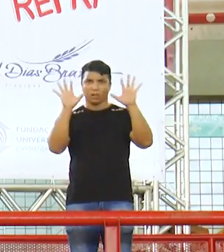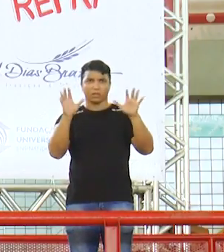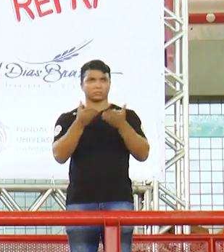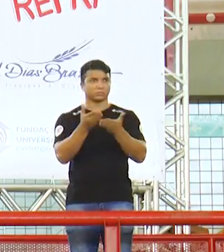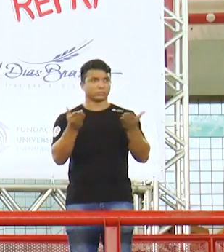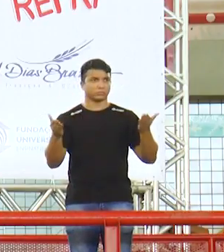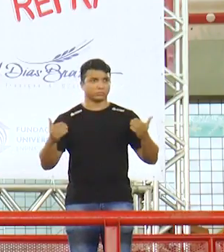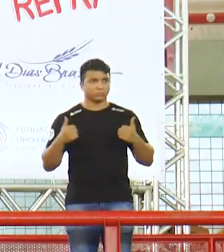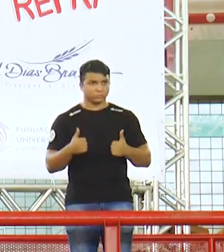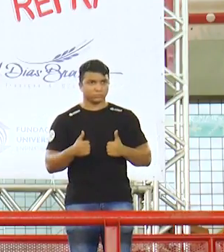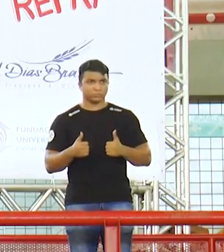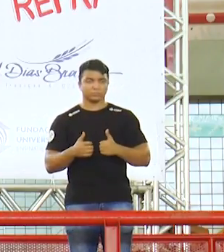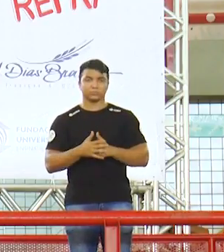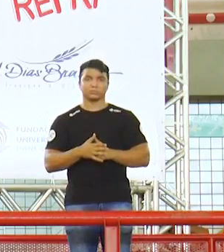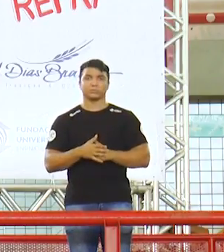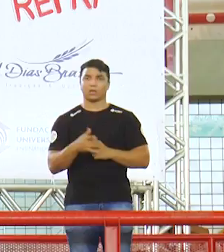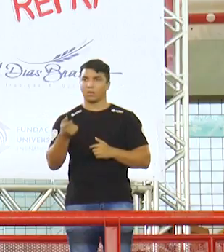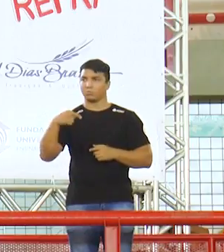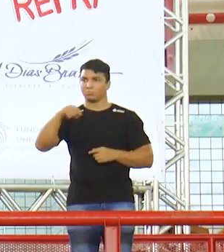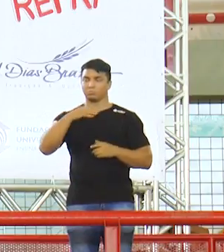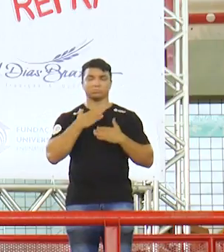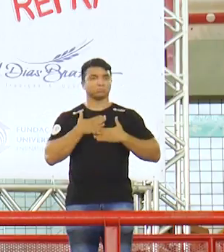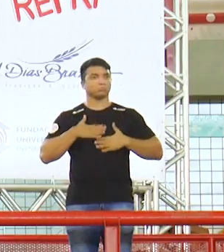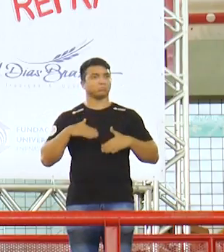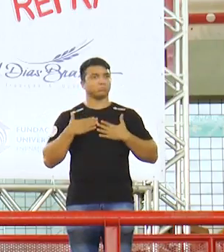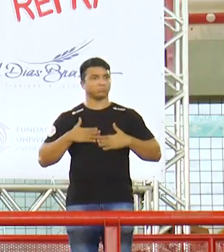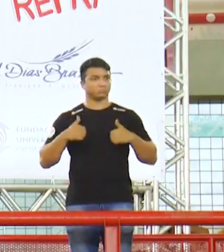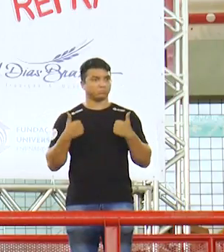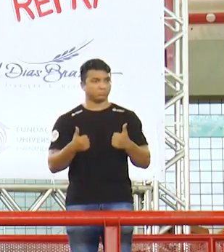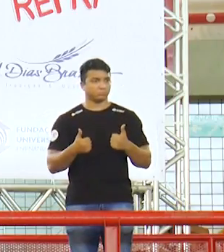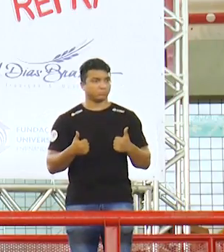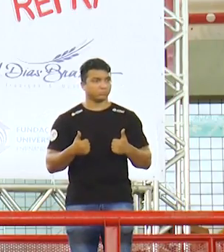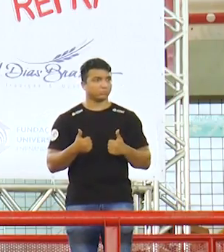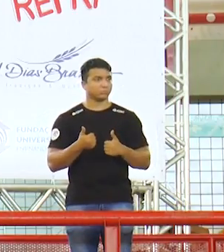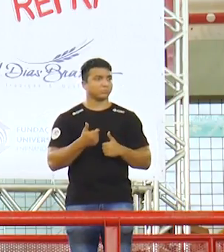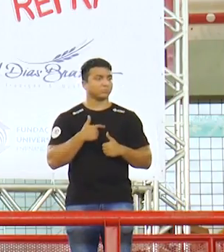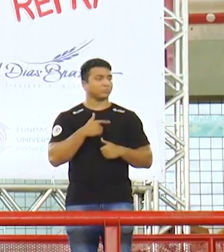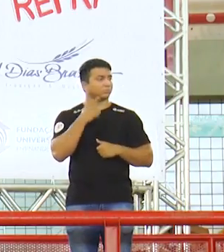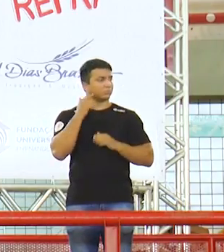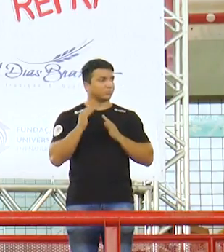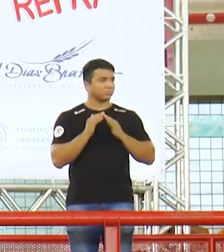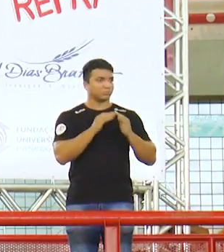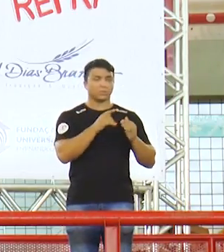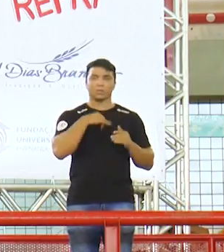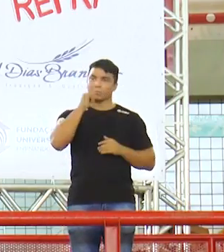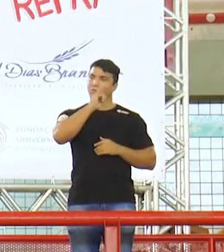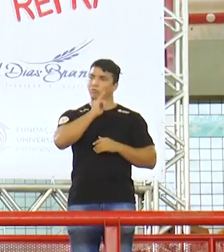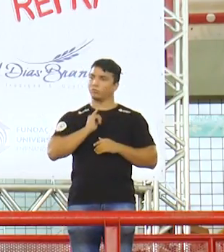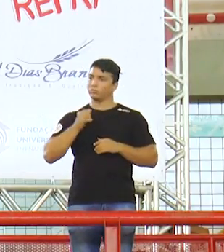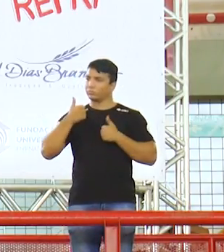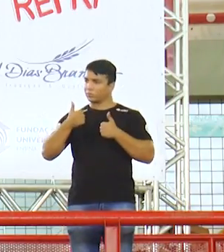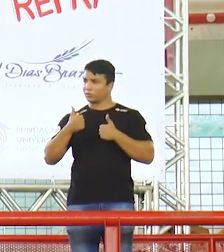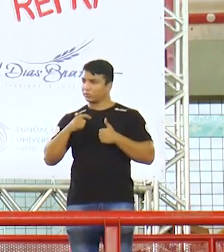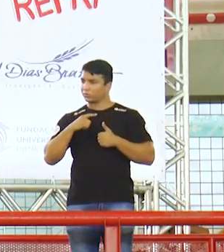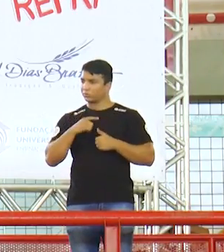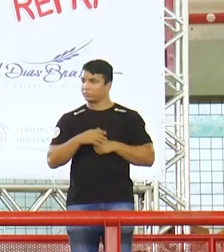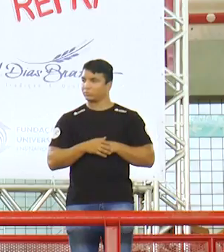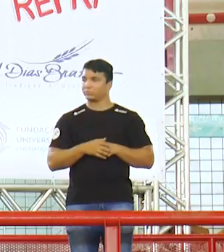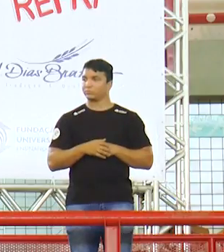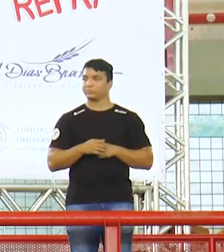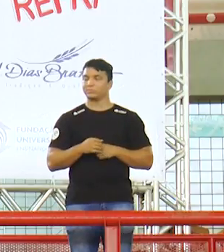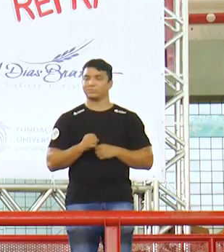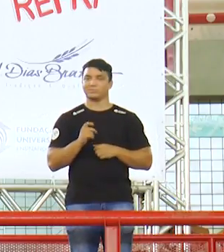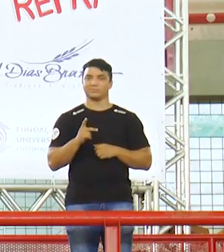vossas excelências? Estão confortáveis? Quem está do seu lado está perfumado? Pois